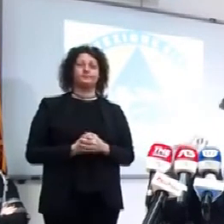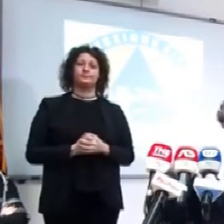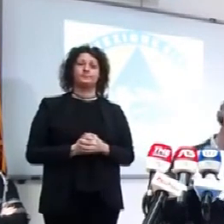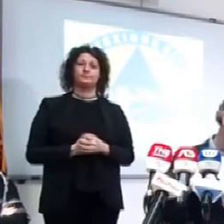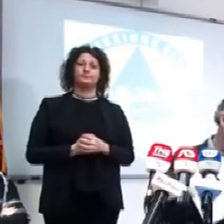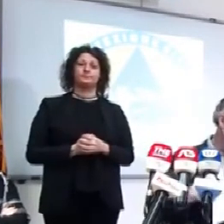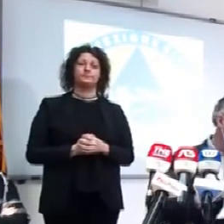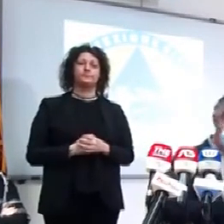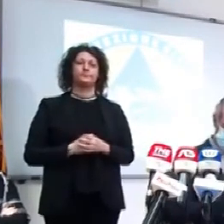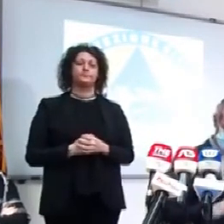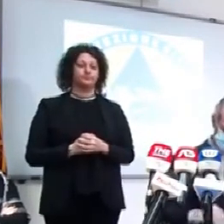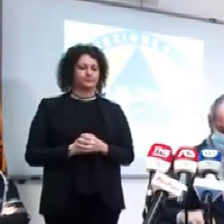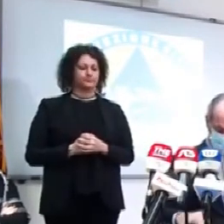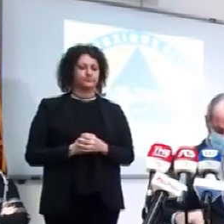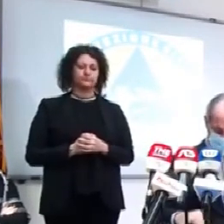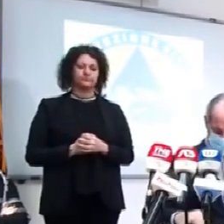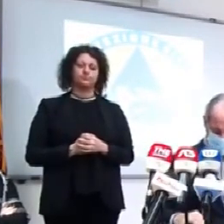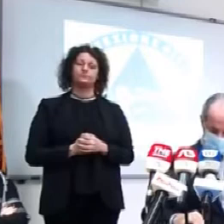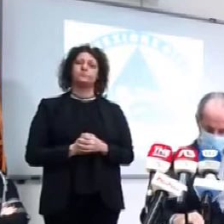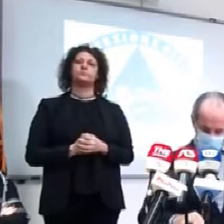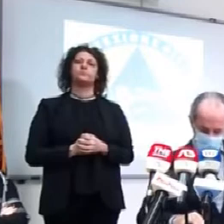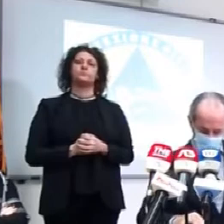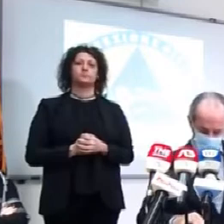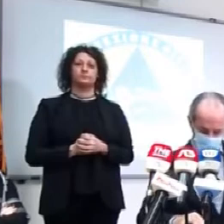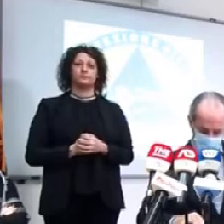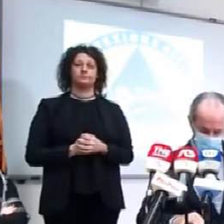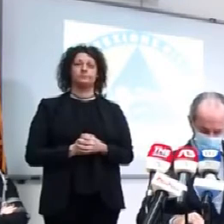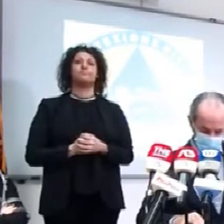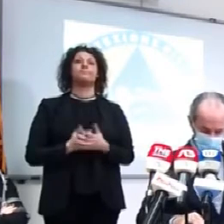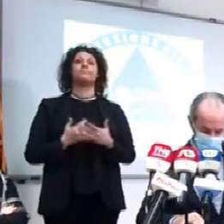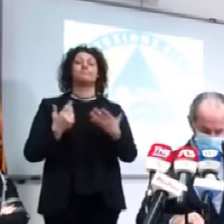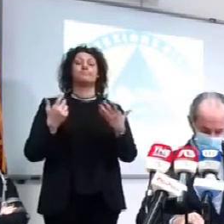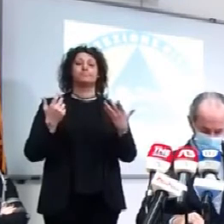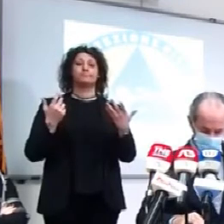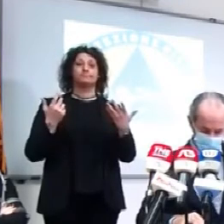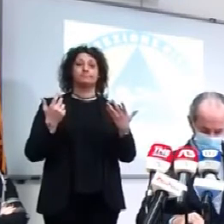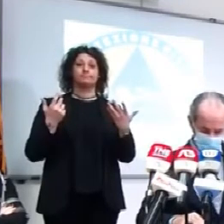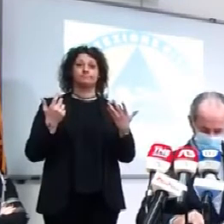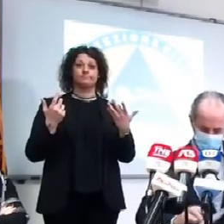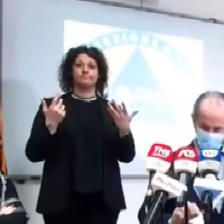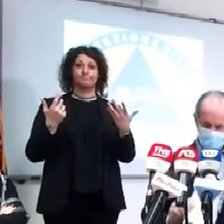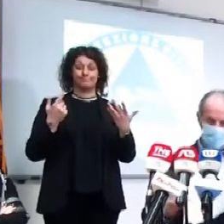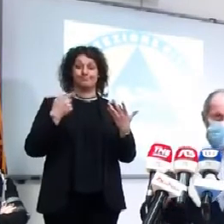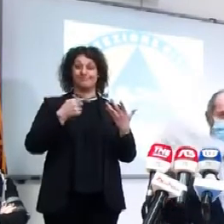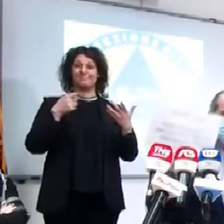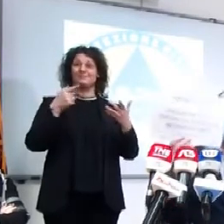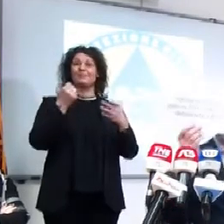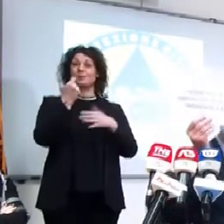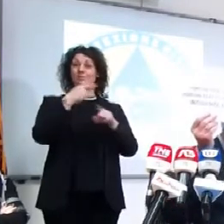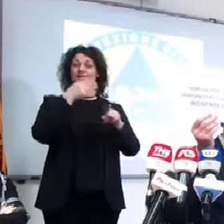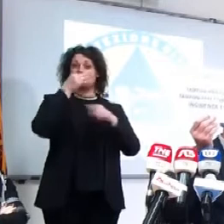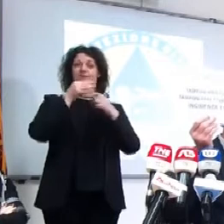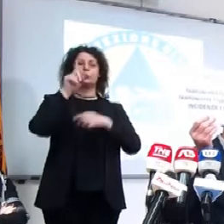registra 701 casi di Covid nelle ultime 24 ore e 65